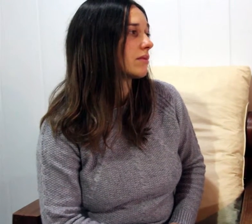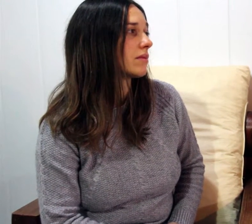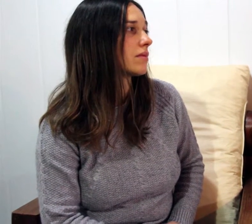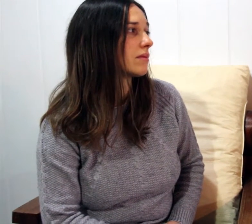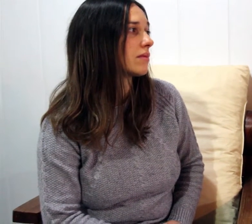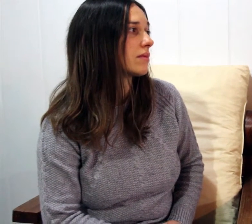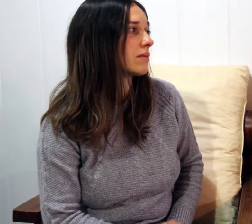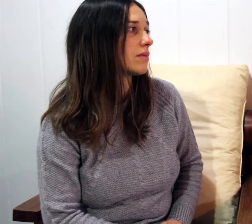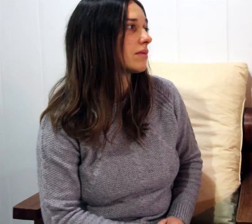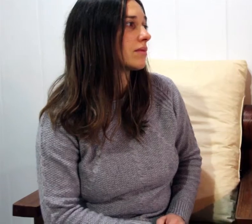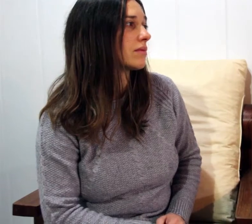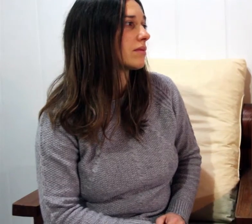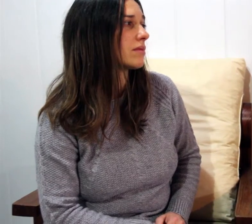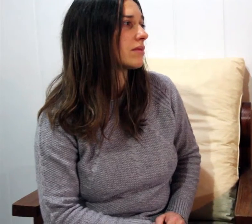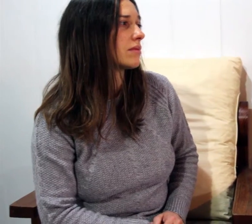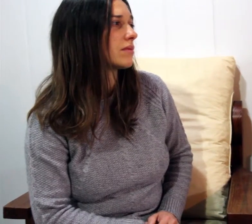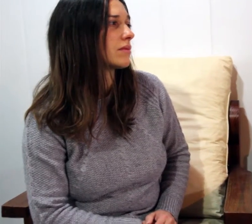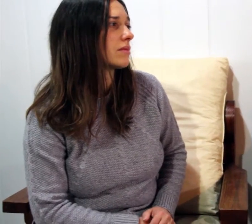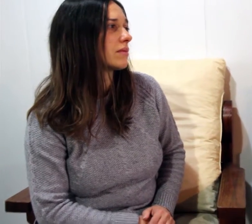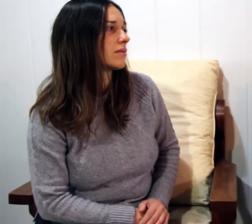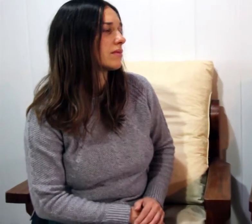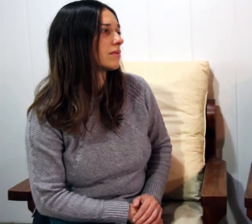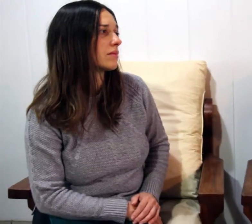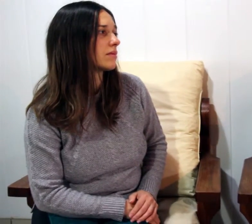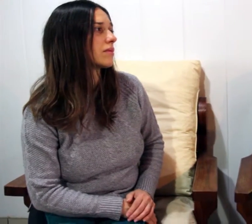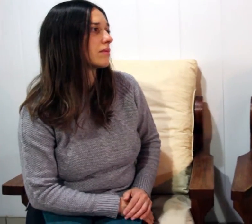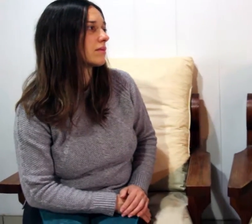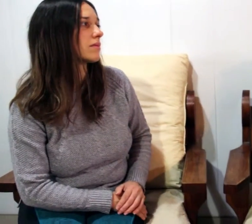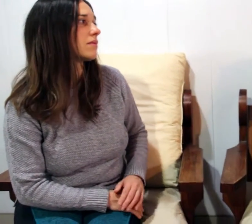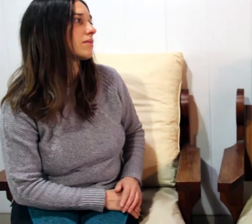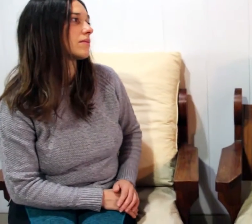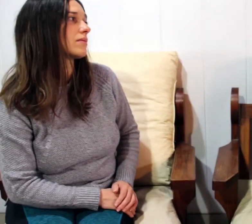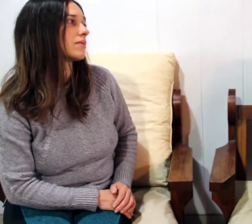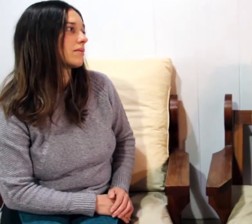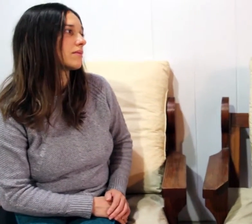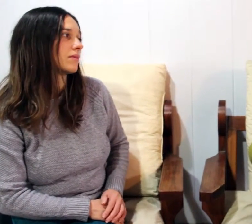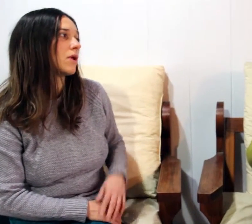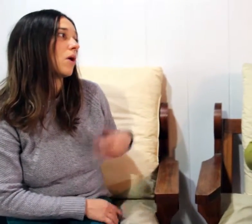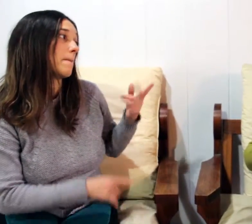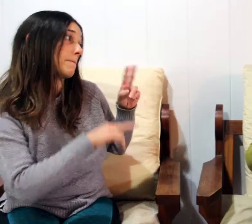bueno, es así. No es profundo, vamos a decir, todo como un curso.